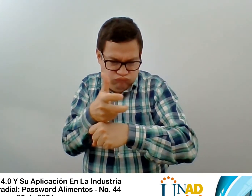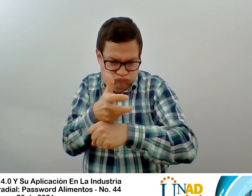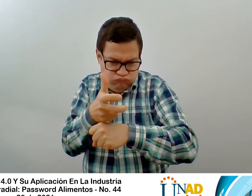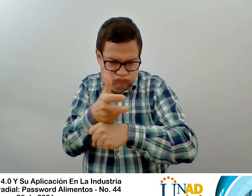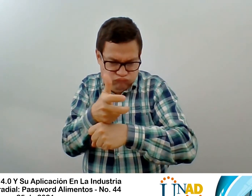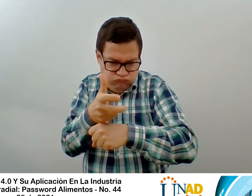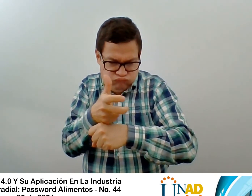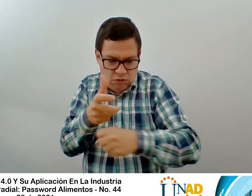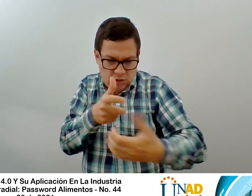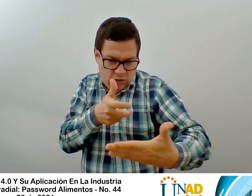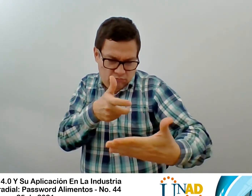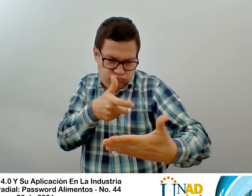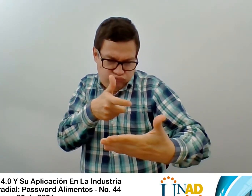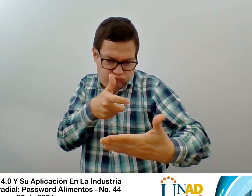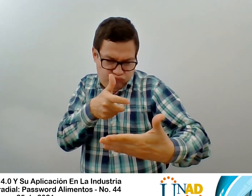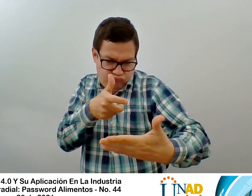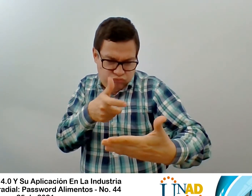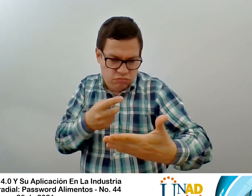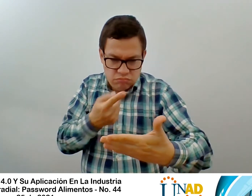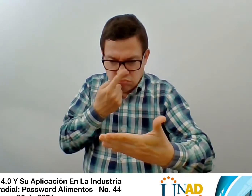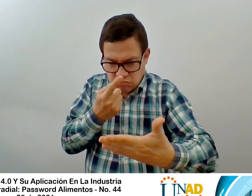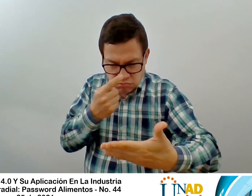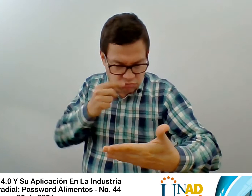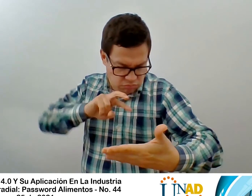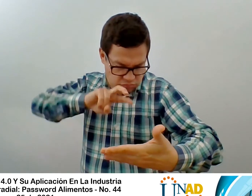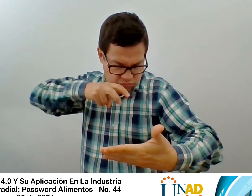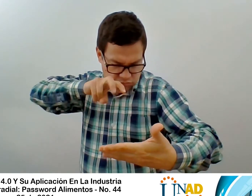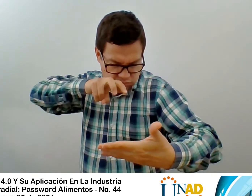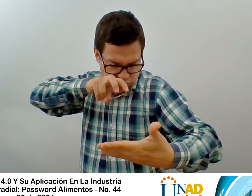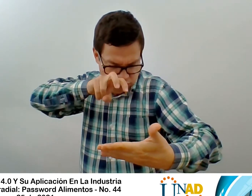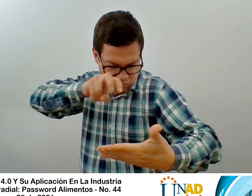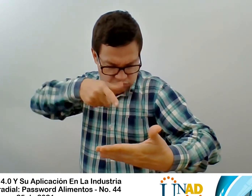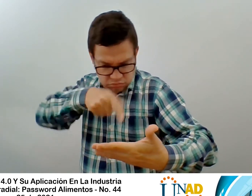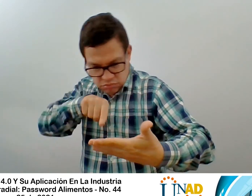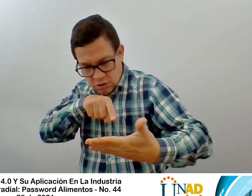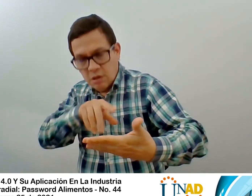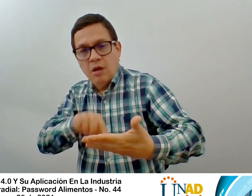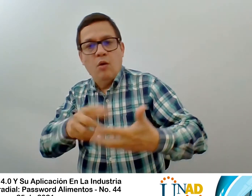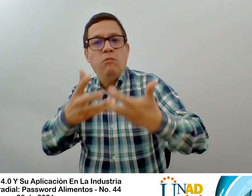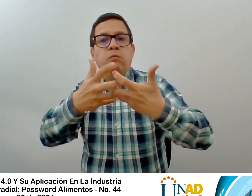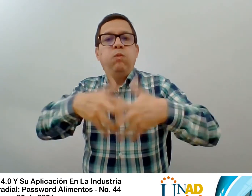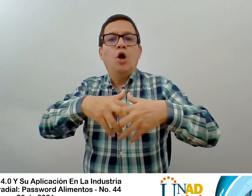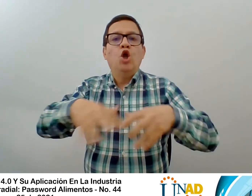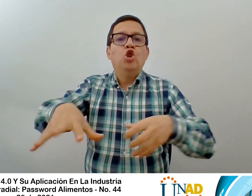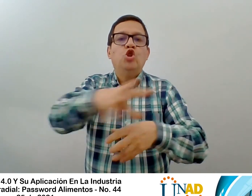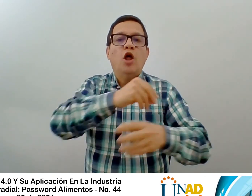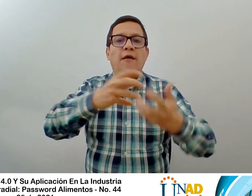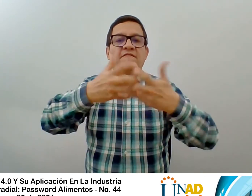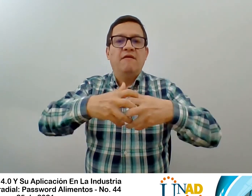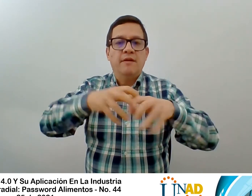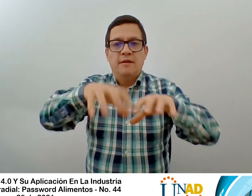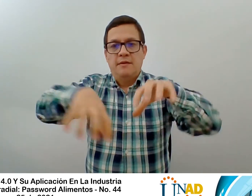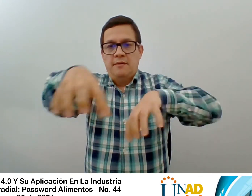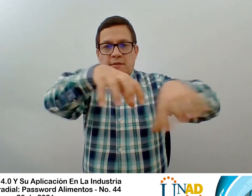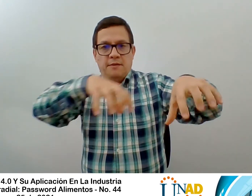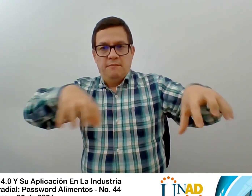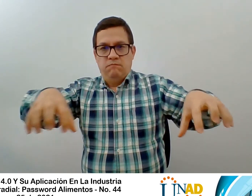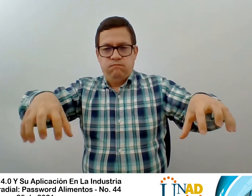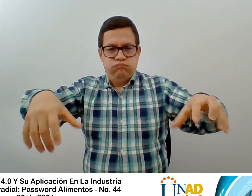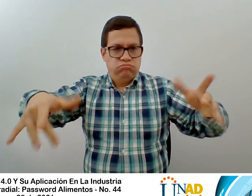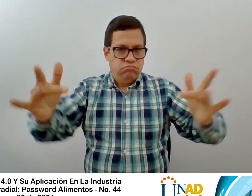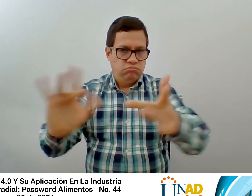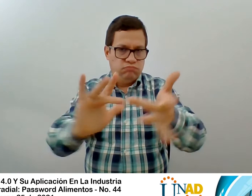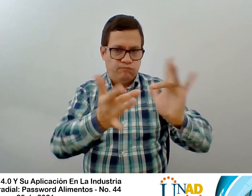resolución, pero aplicadas ya en las plantas, que esto sea un hecho, que estos equipos puedan interconectarse con toda la